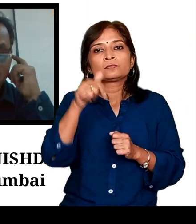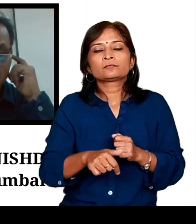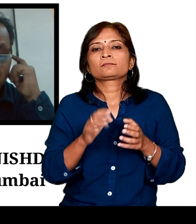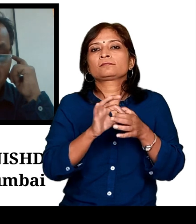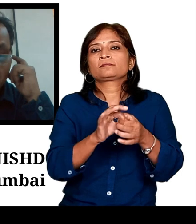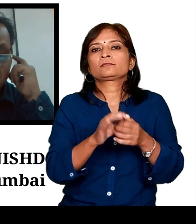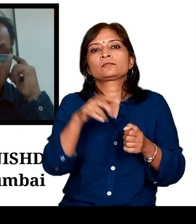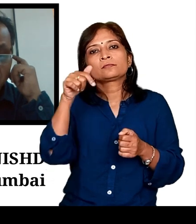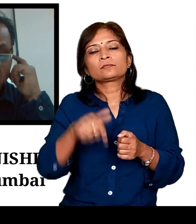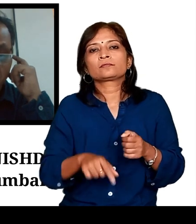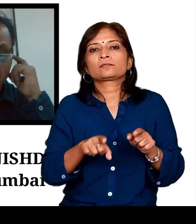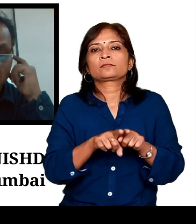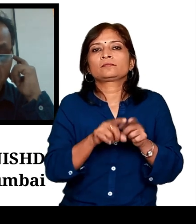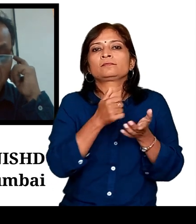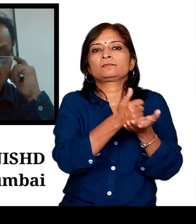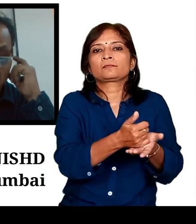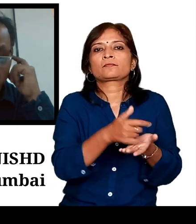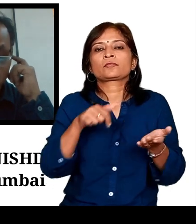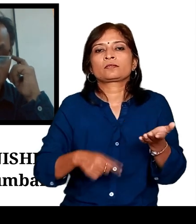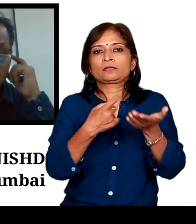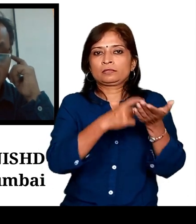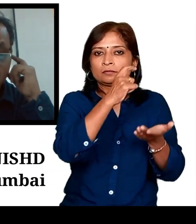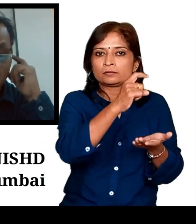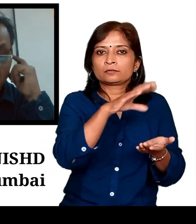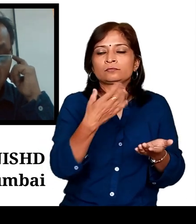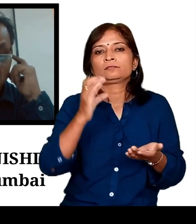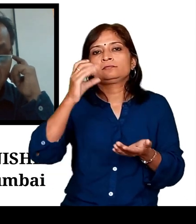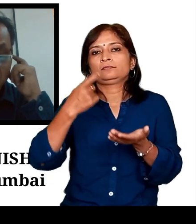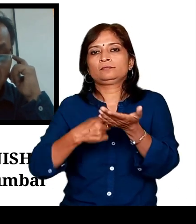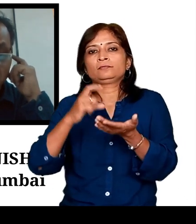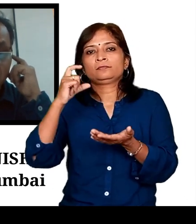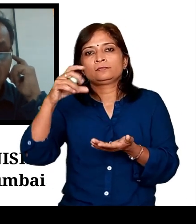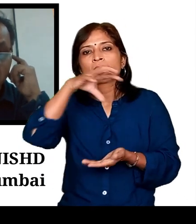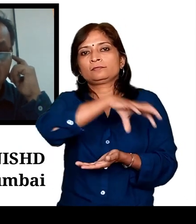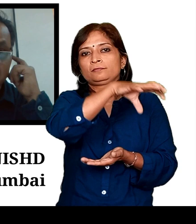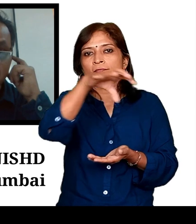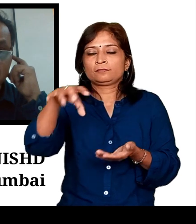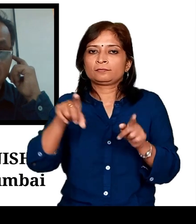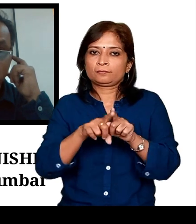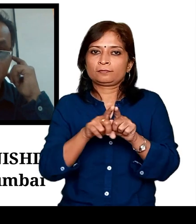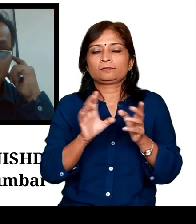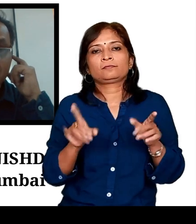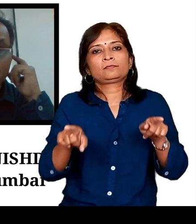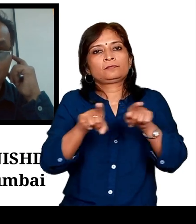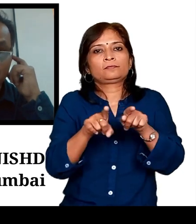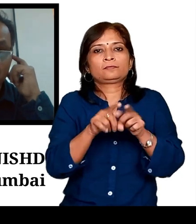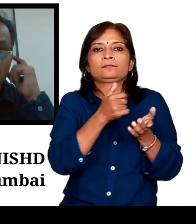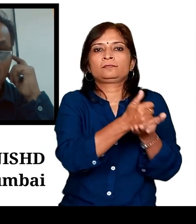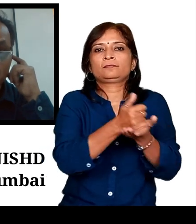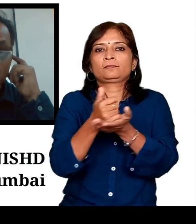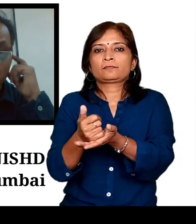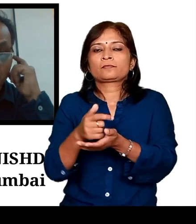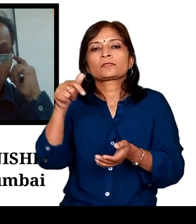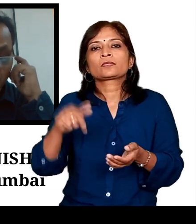साथ में यही सेवा हमारे RRC और CRC अलग अलग CRC में भी उपलब्ध